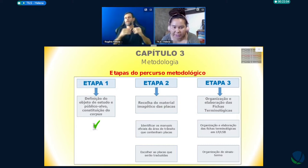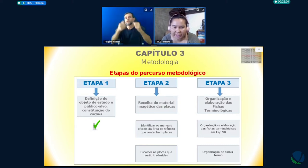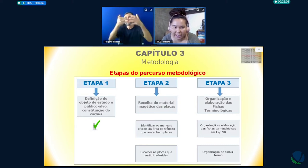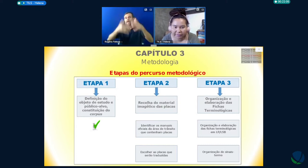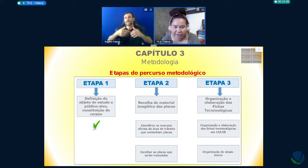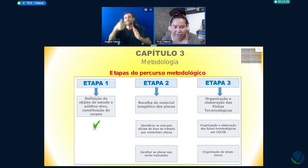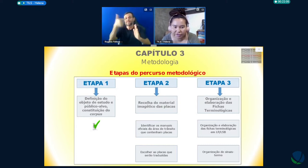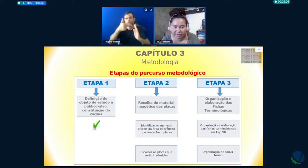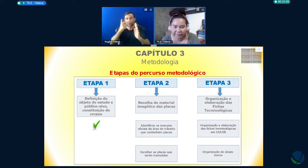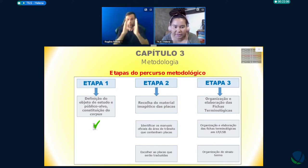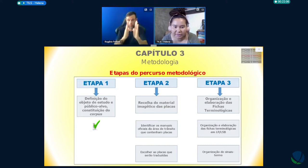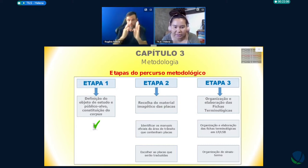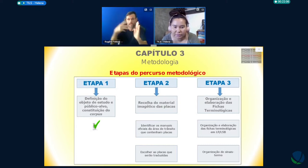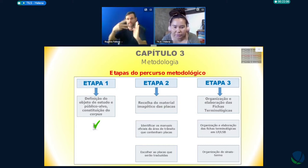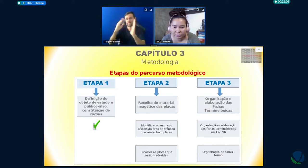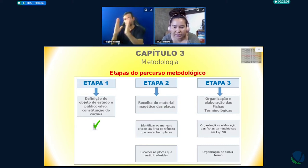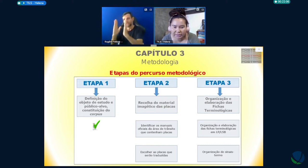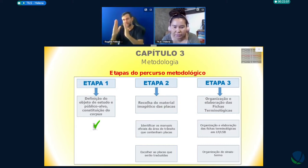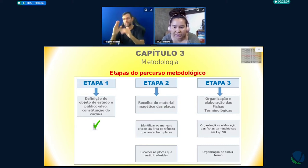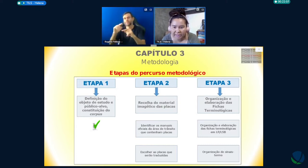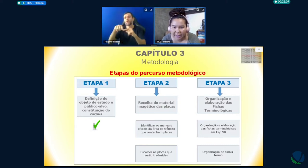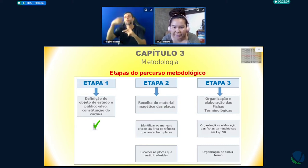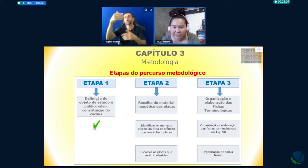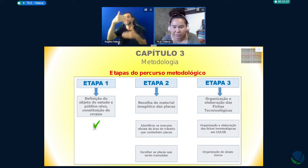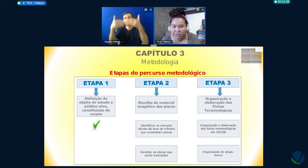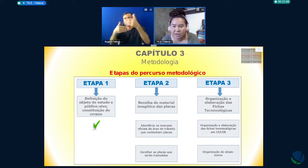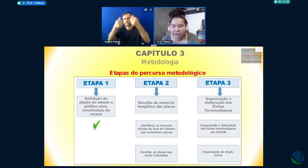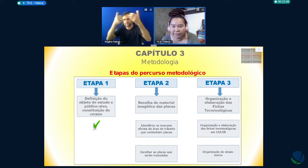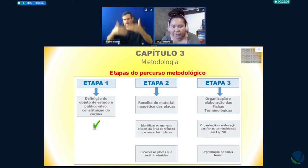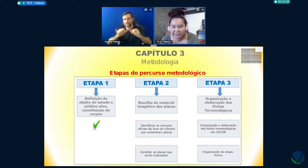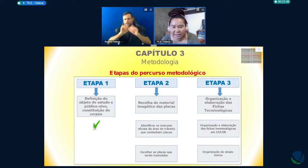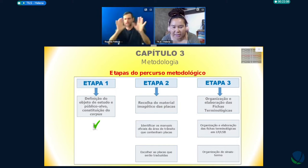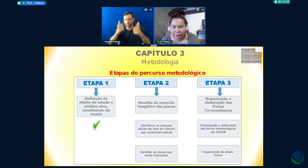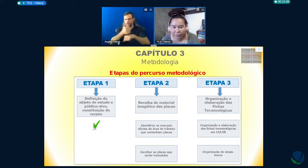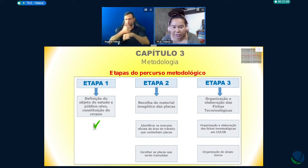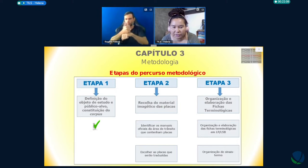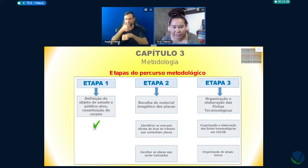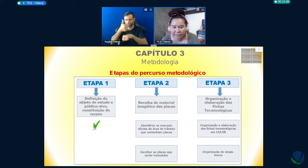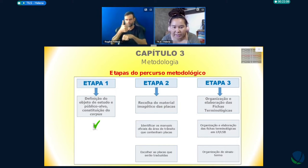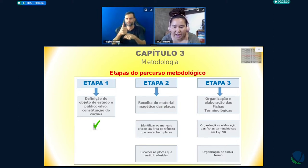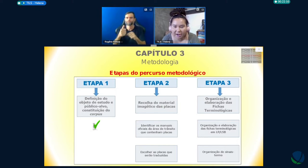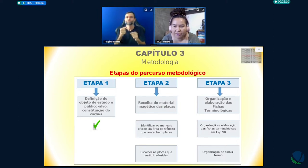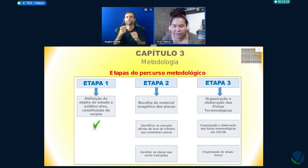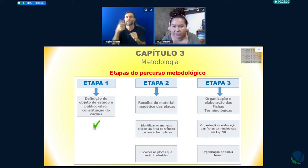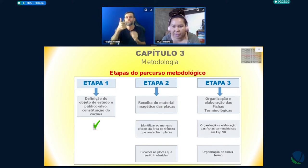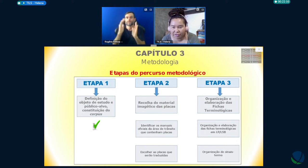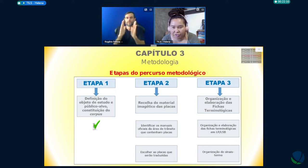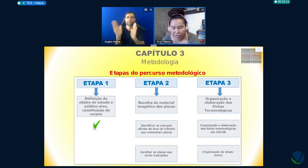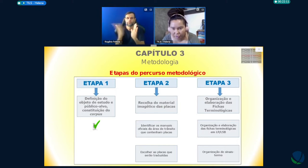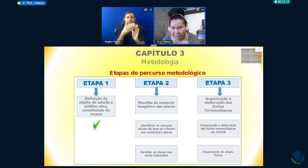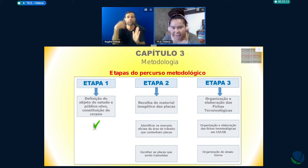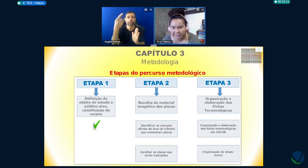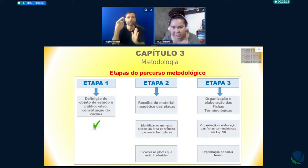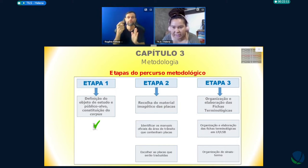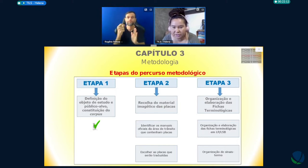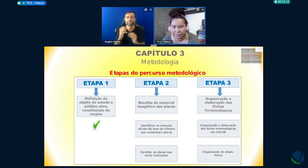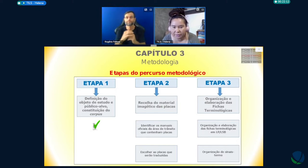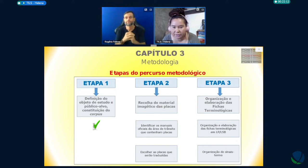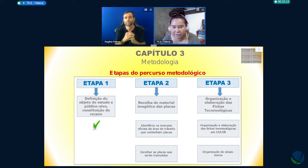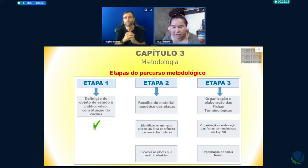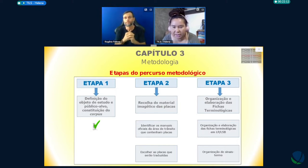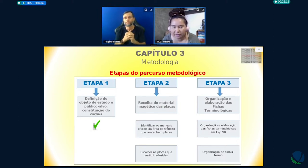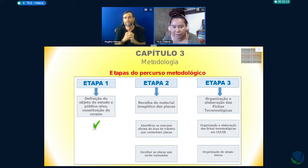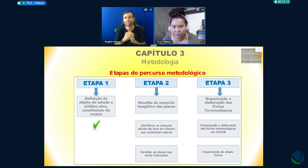eu já expliquei, que foi a definição da estrutura. A segunda etapa, então, que foi essa recolha do material e que eu já apresentei